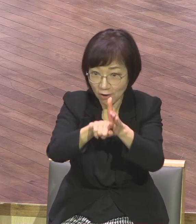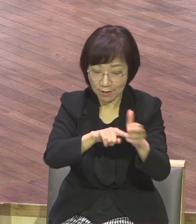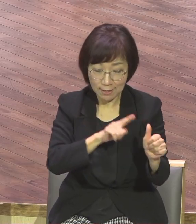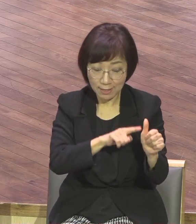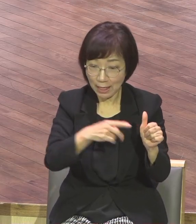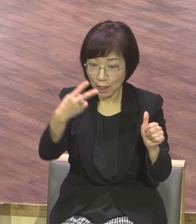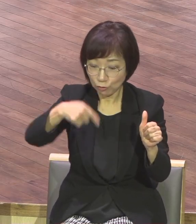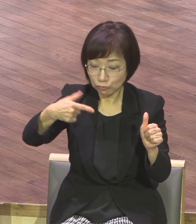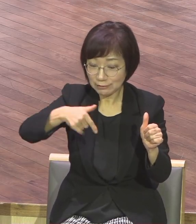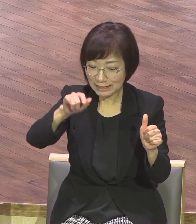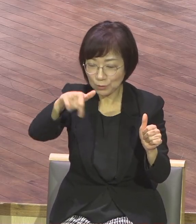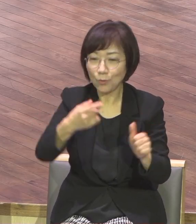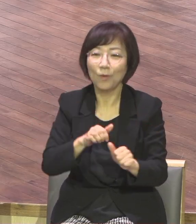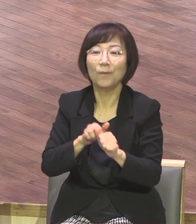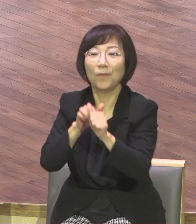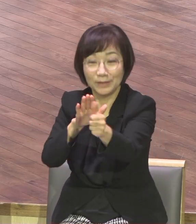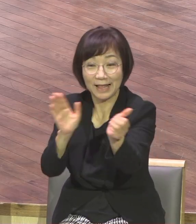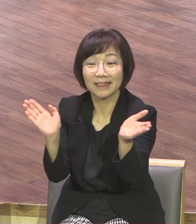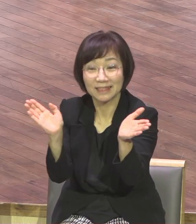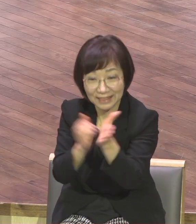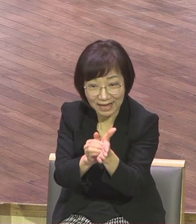너에게 보내었노라.